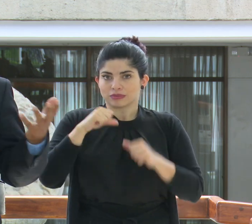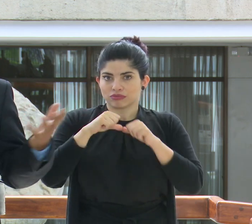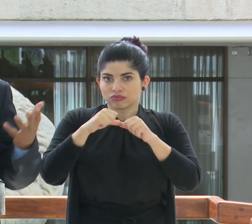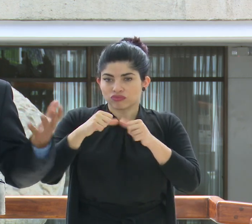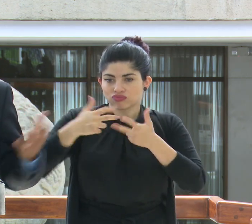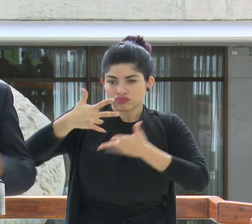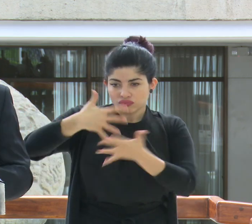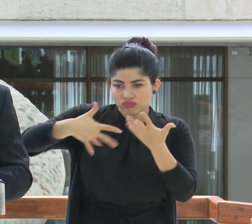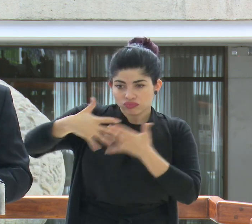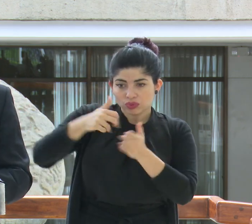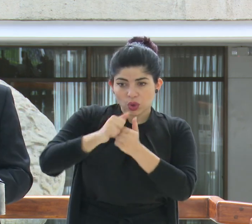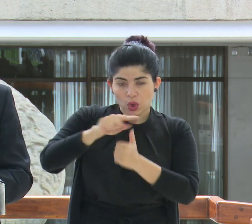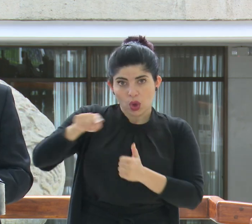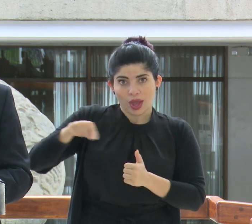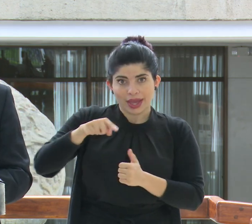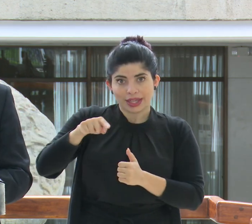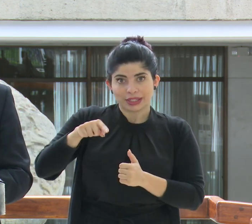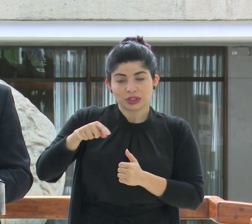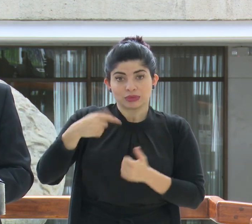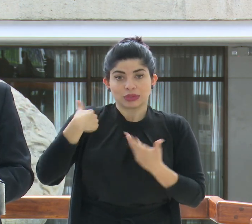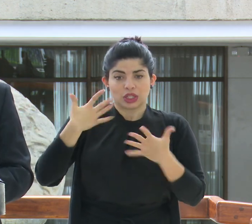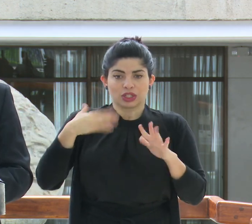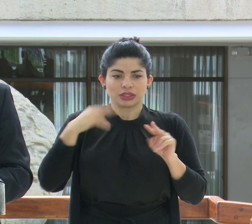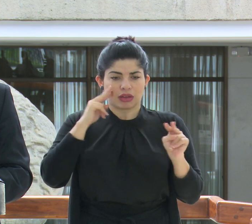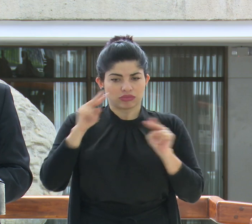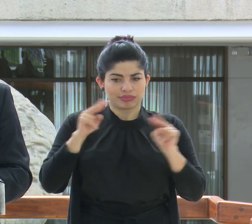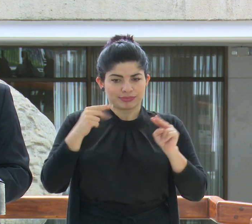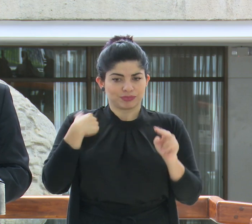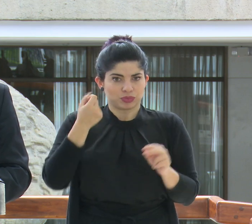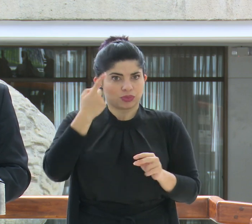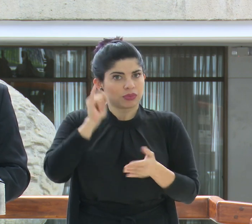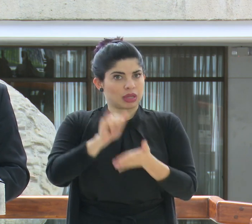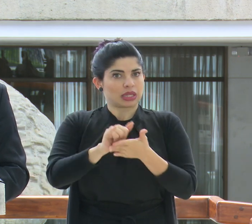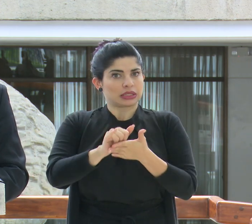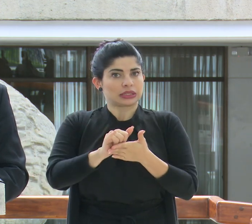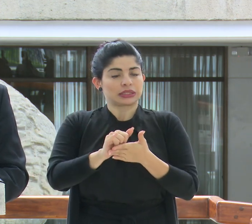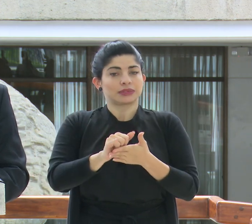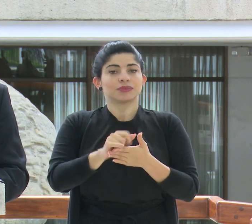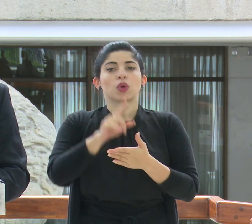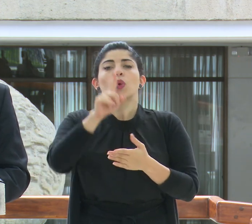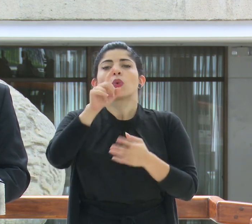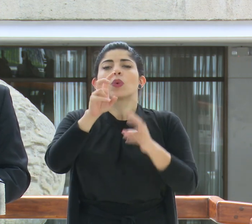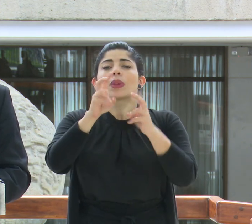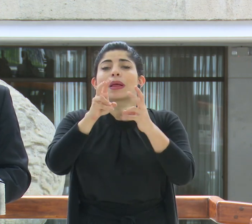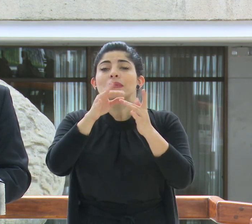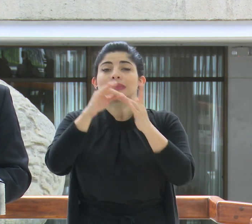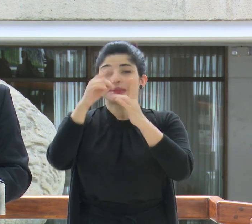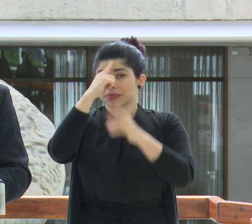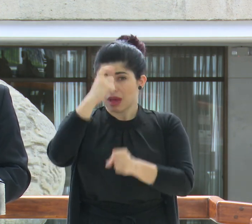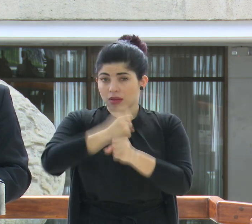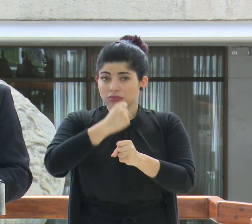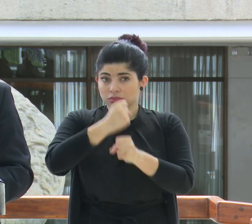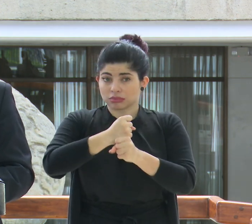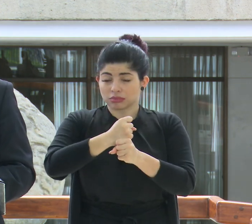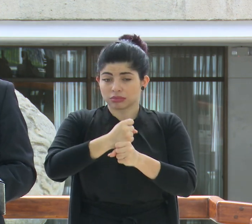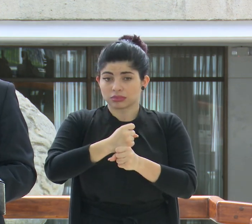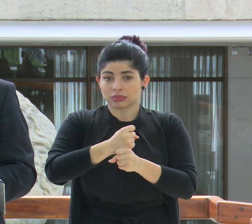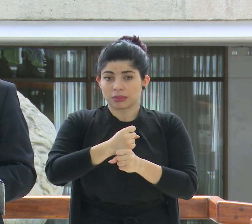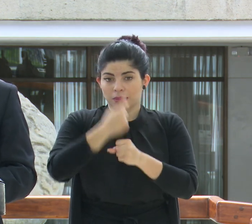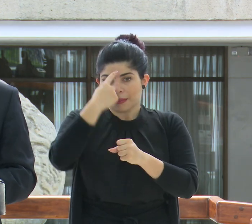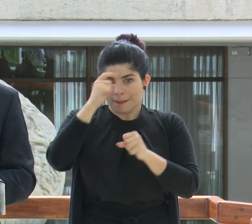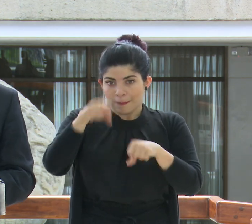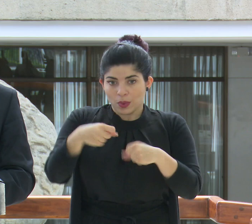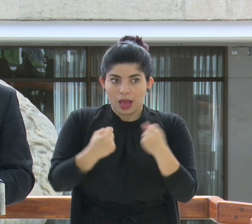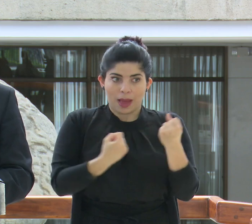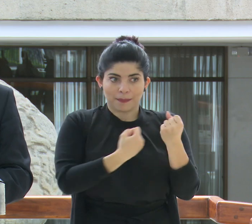permanente con ellos. Esa es la interpretación que he hecho. Uno de los frentes de trabajo para